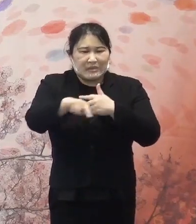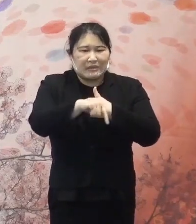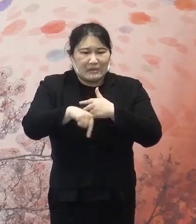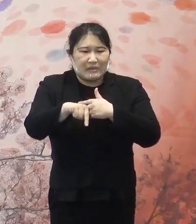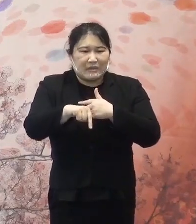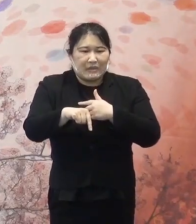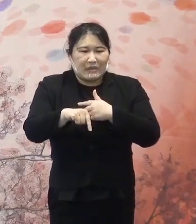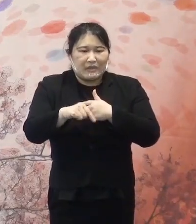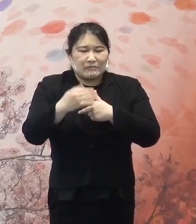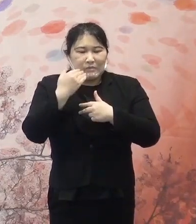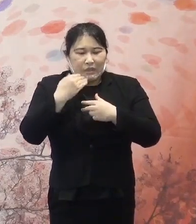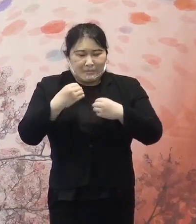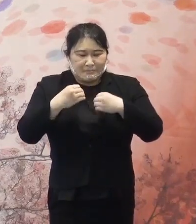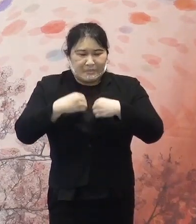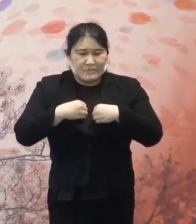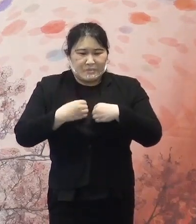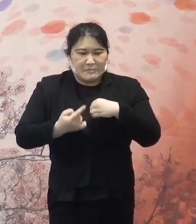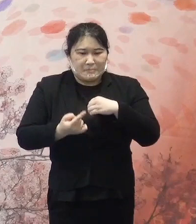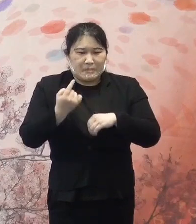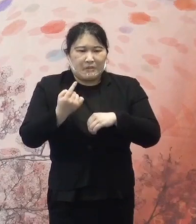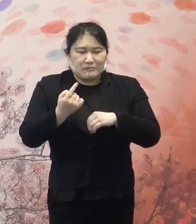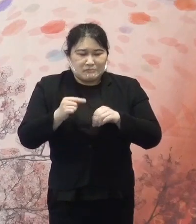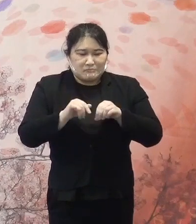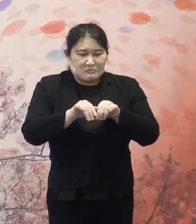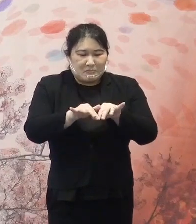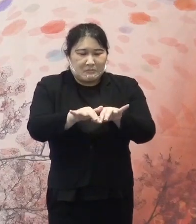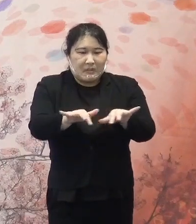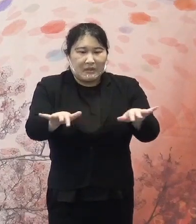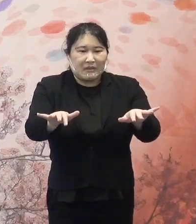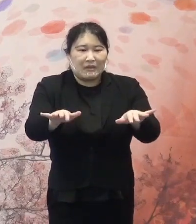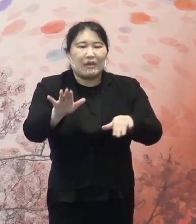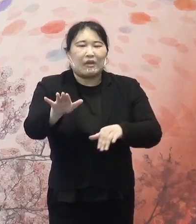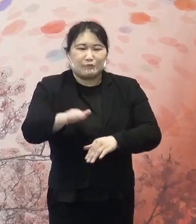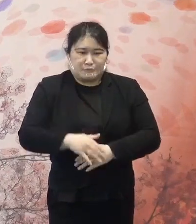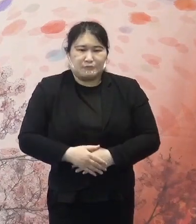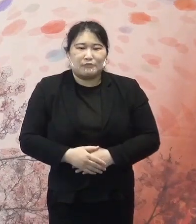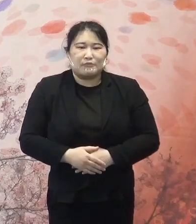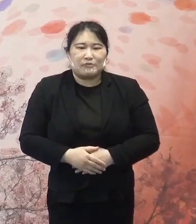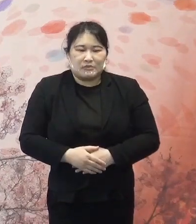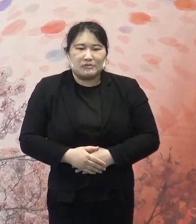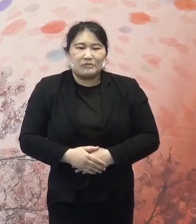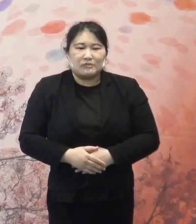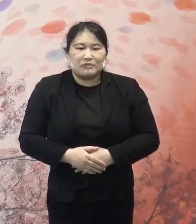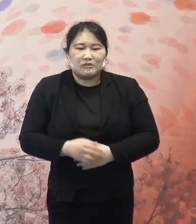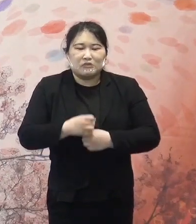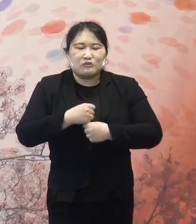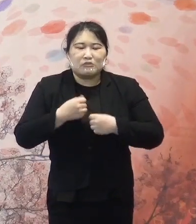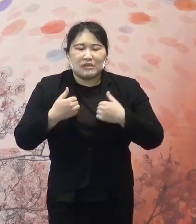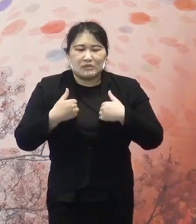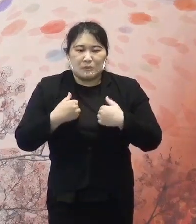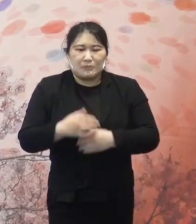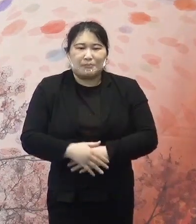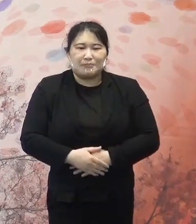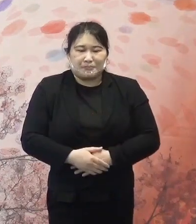一度感染ありますと広がりを持つという意味でご利用いただく必要がございます。